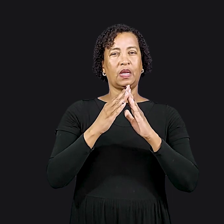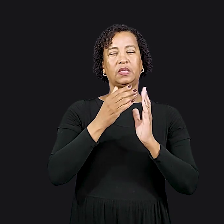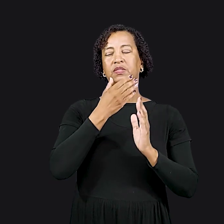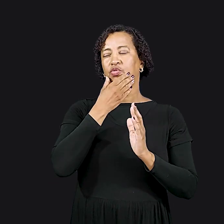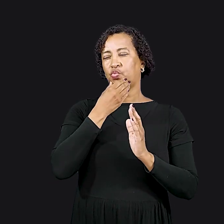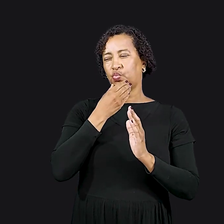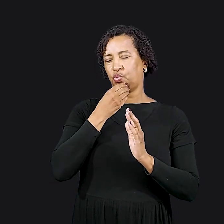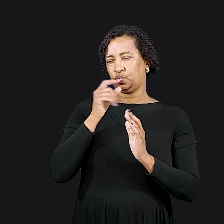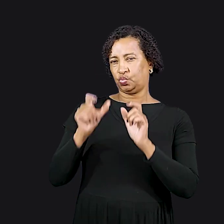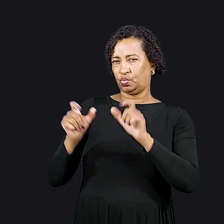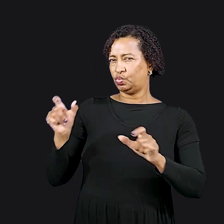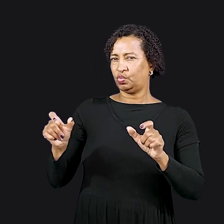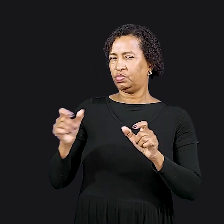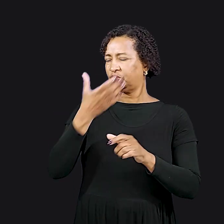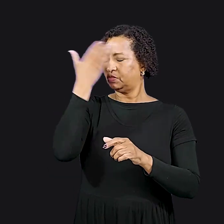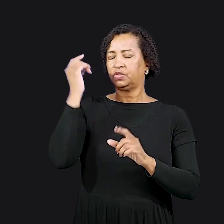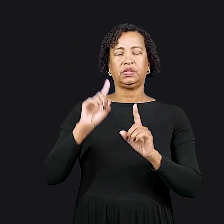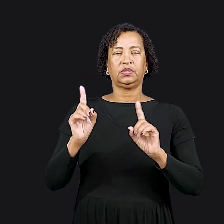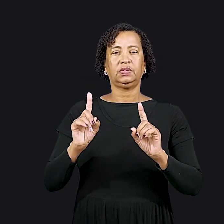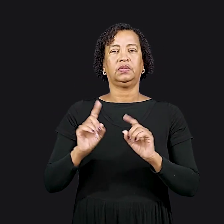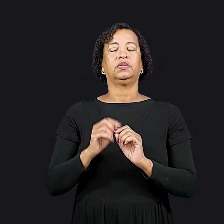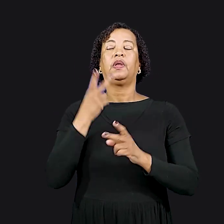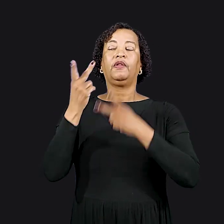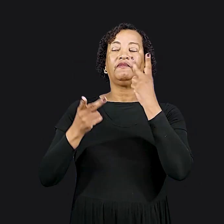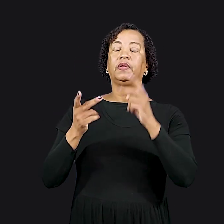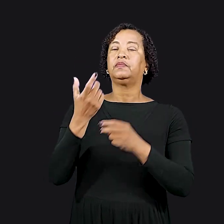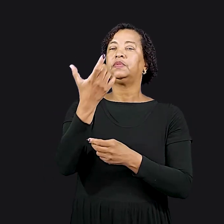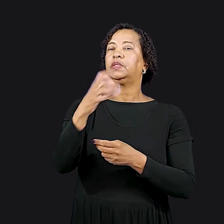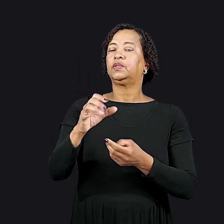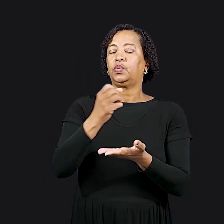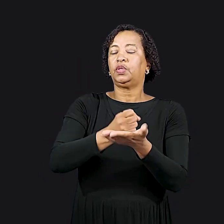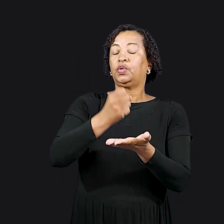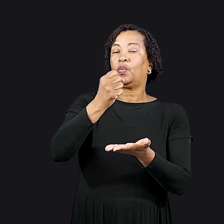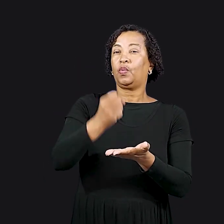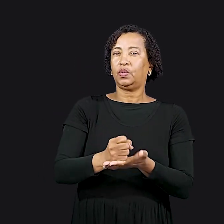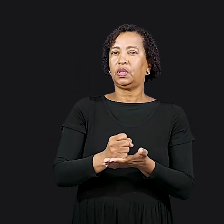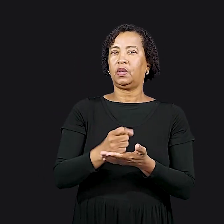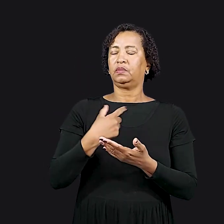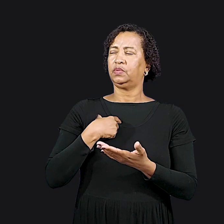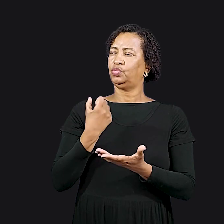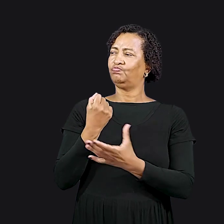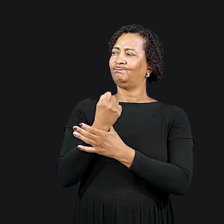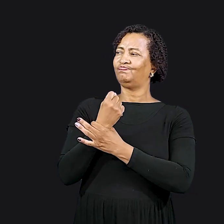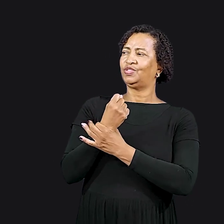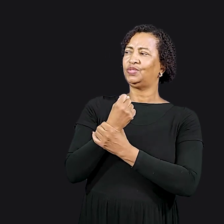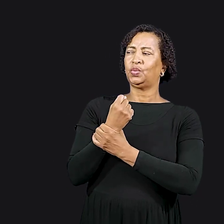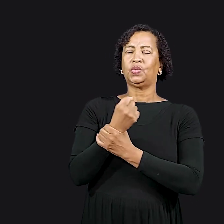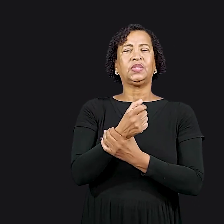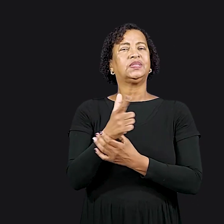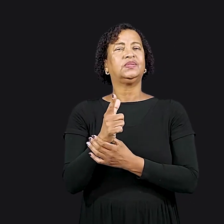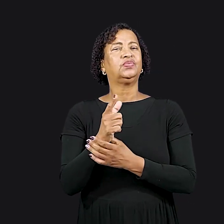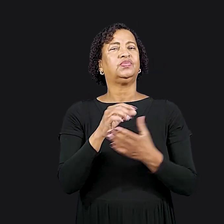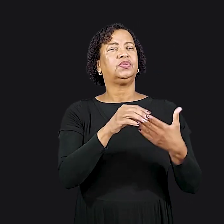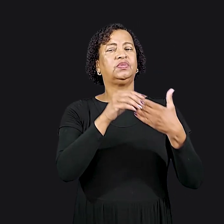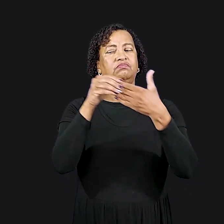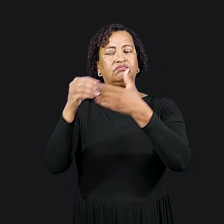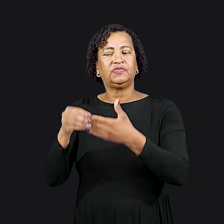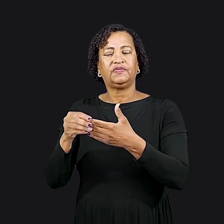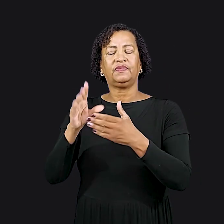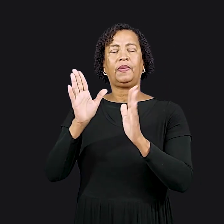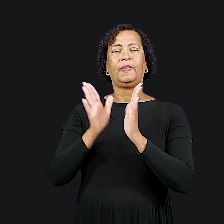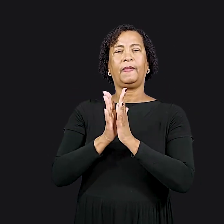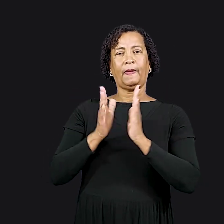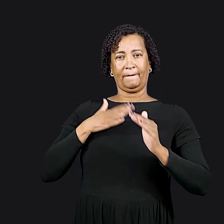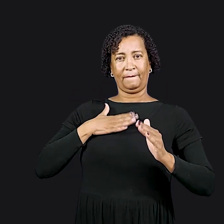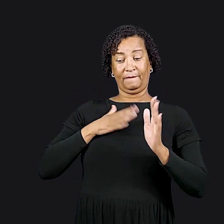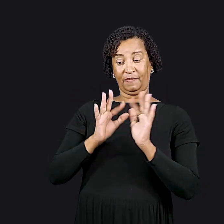me esquecer. Eles disseram que não queriam um contrato de locação. Eu fiquei um pouco inseguro em colocar toda a minha família dentro